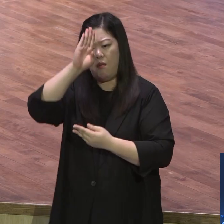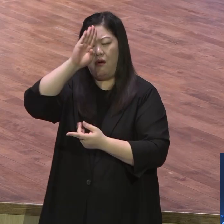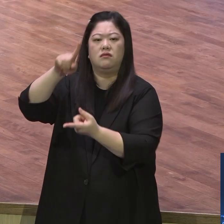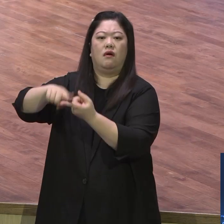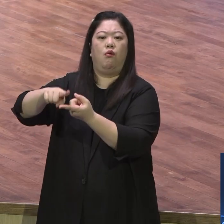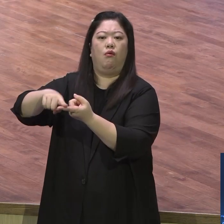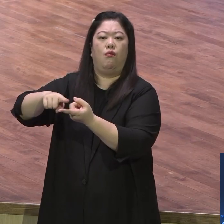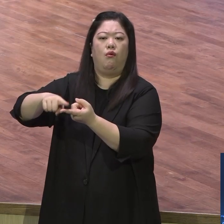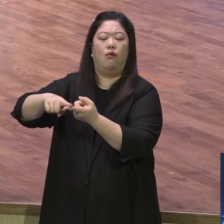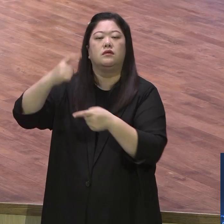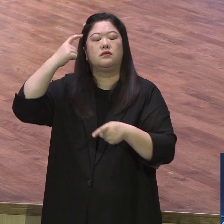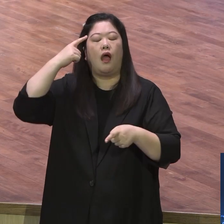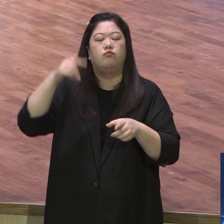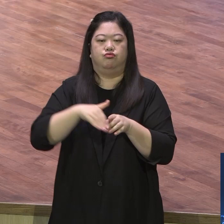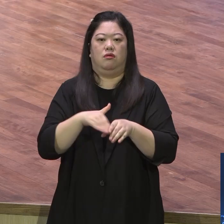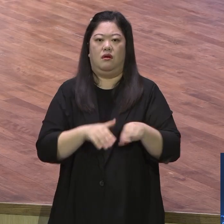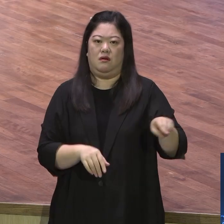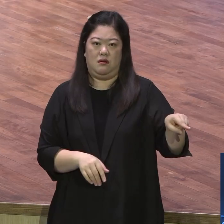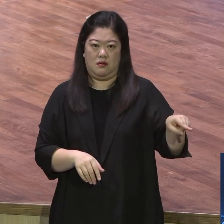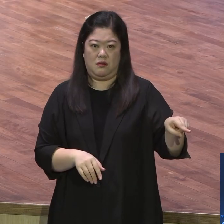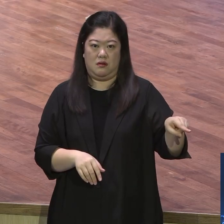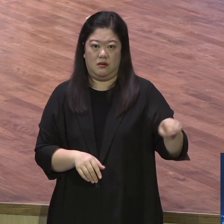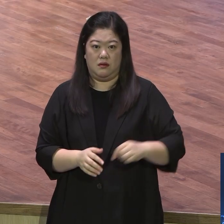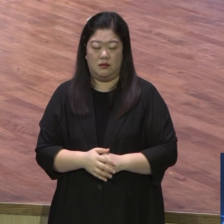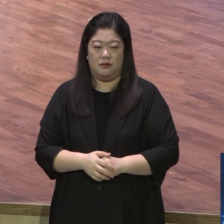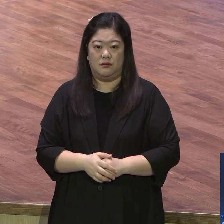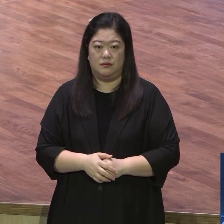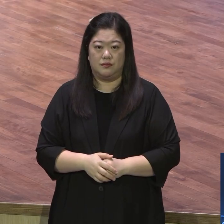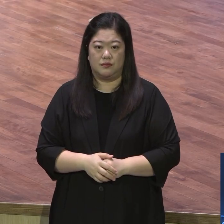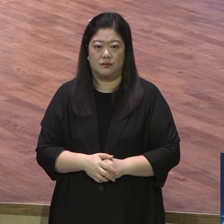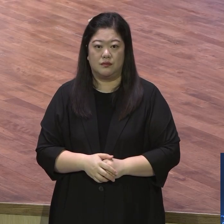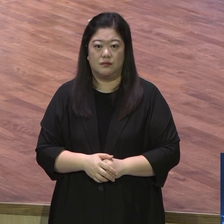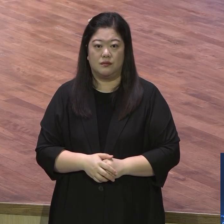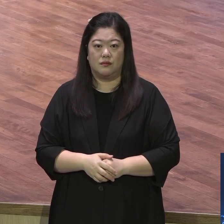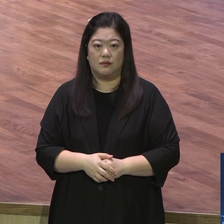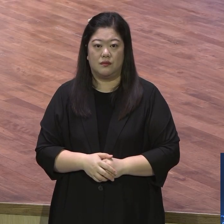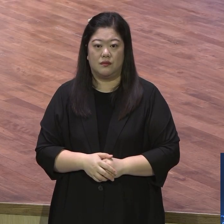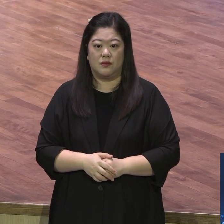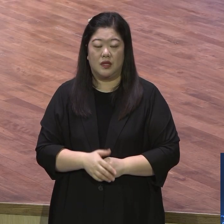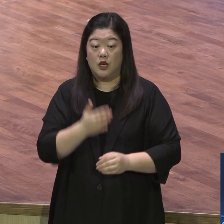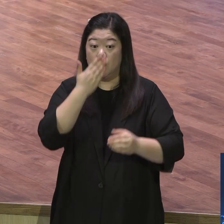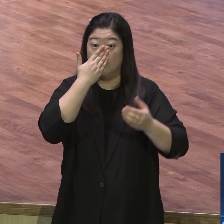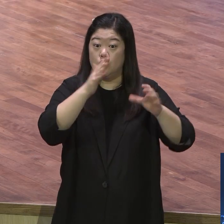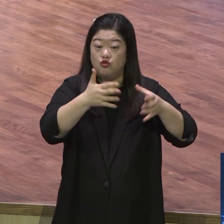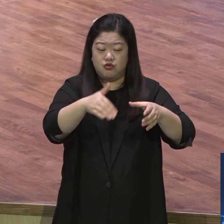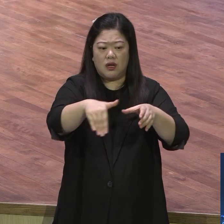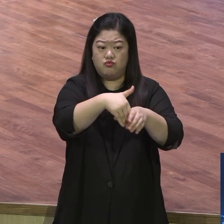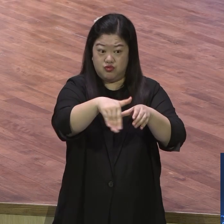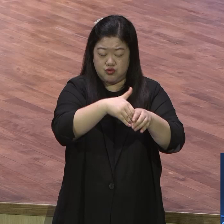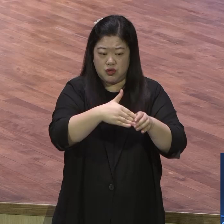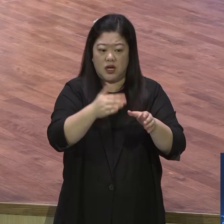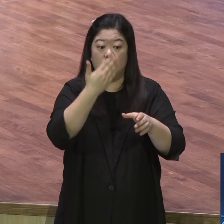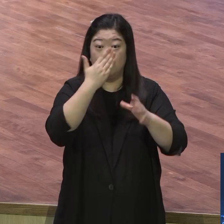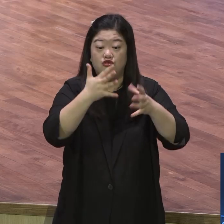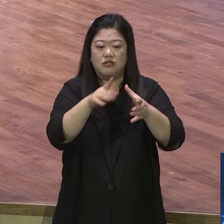죄와 고통 사이에 깨뜨릴 수 없는 관계는 예수님 당시 유대인들의 신앙입니다 이